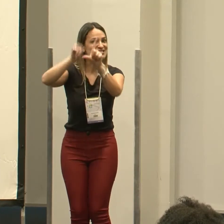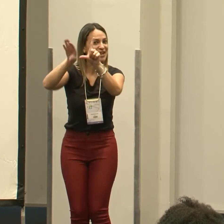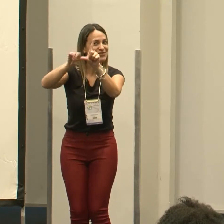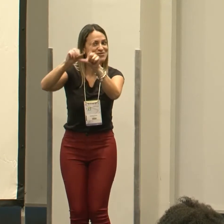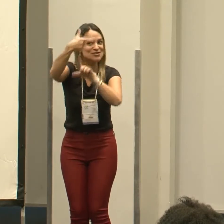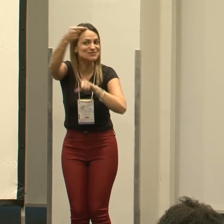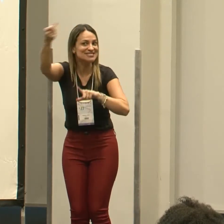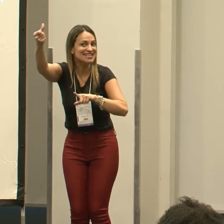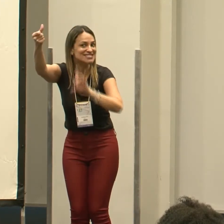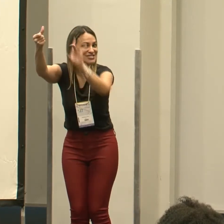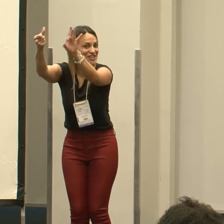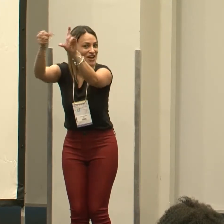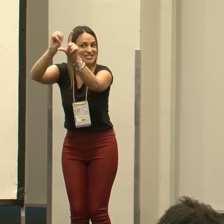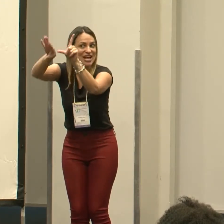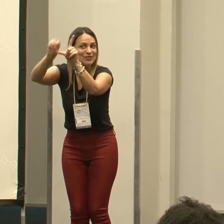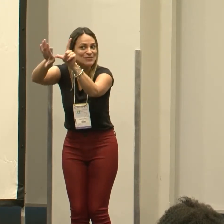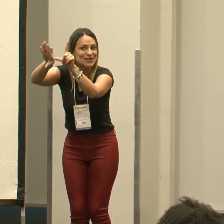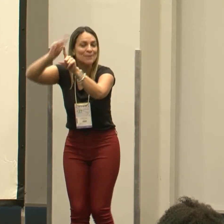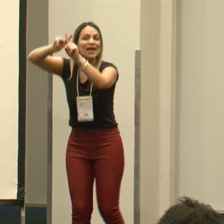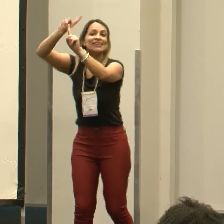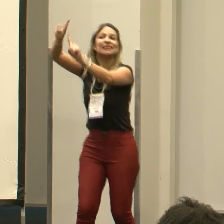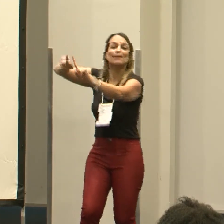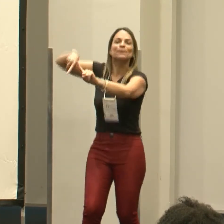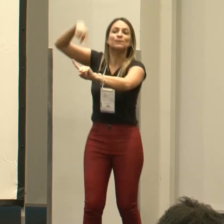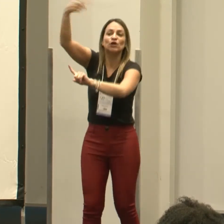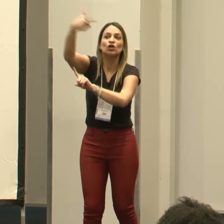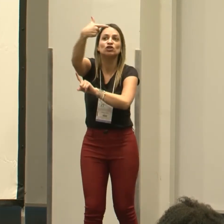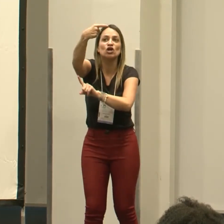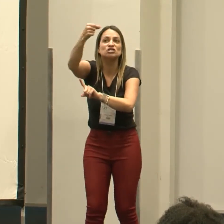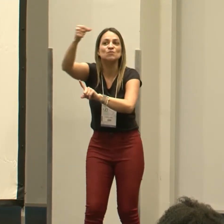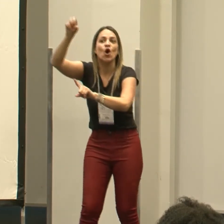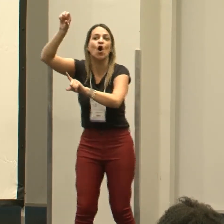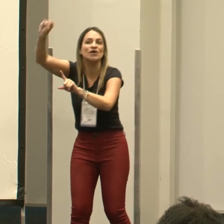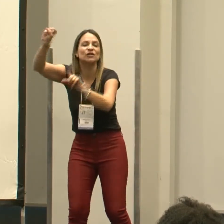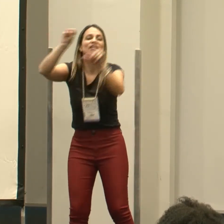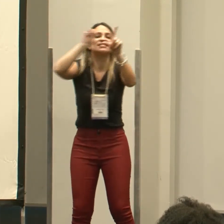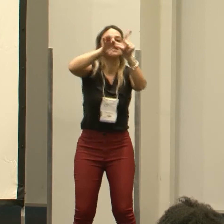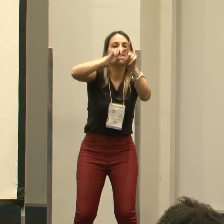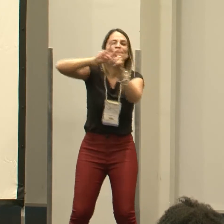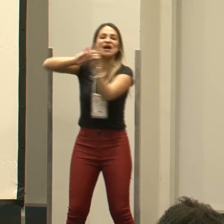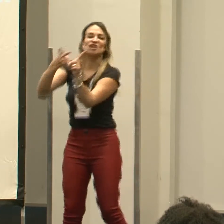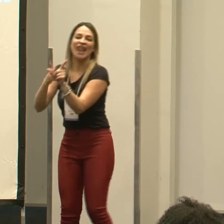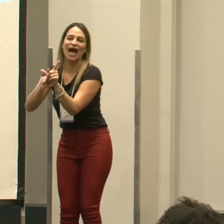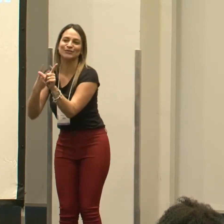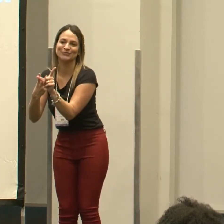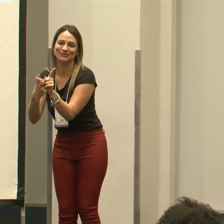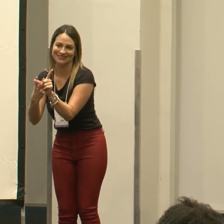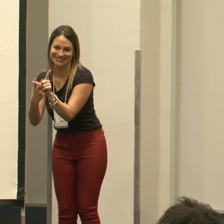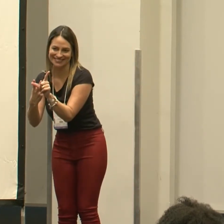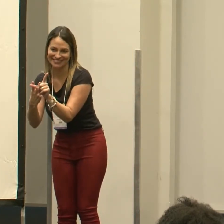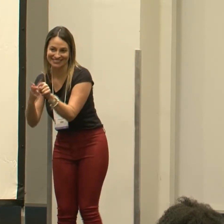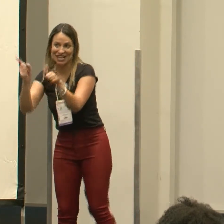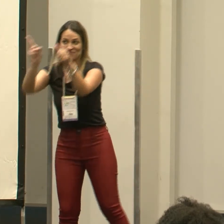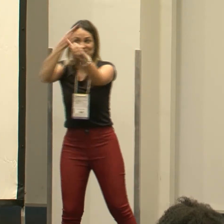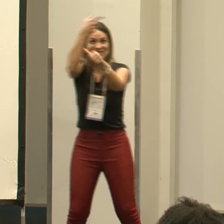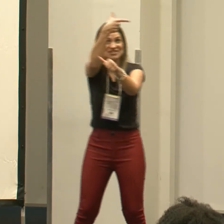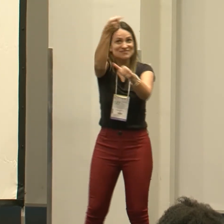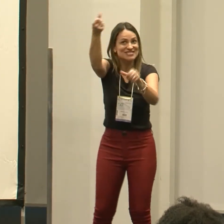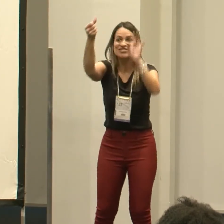curso de licenciatura em 2006, só licenciatura. Aí depois, em 2008, tinha o curso de licenciatura e bacharelado.